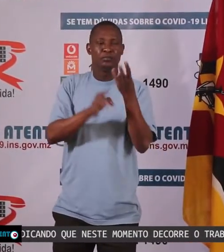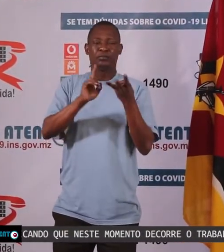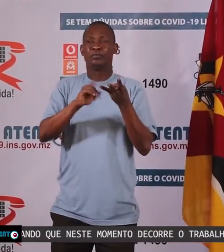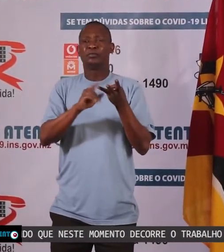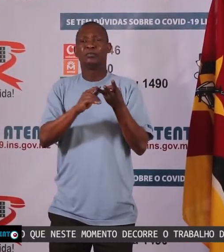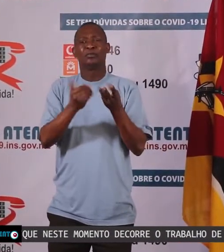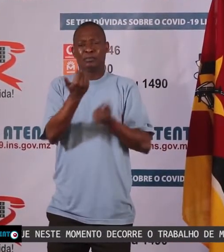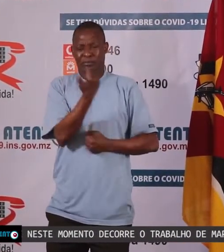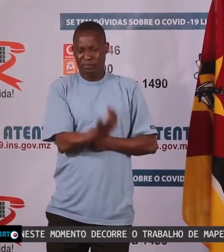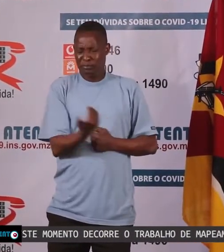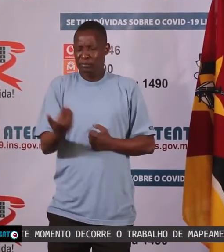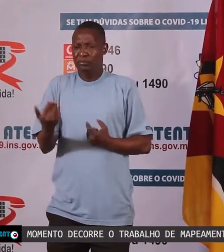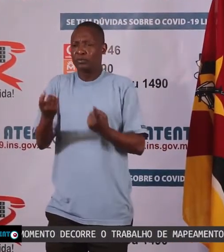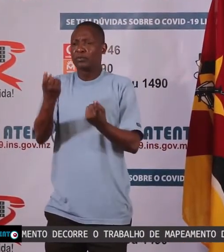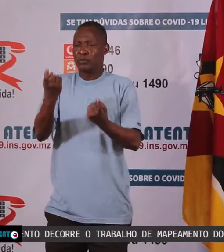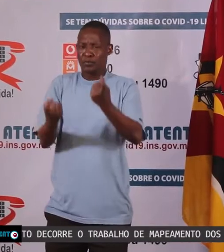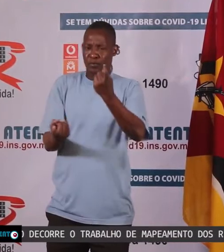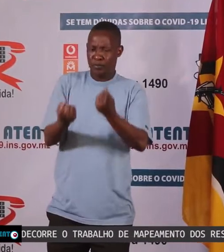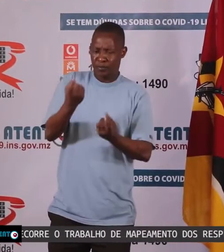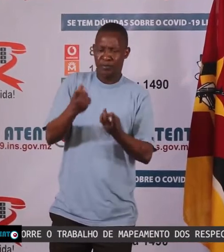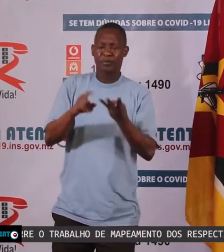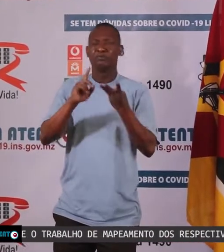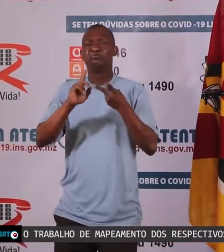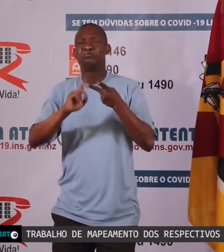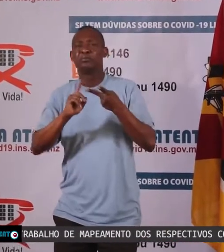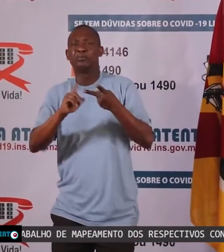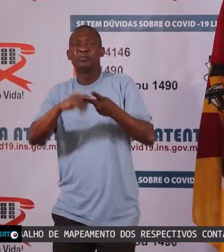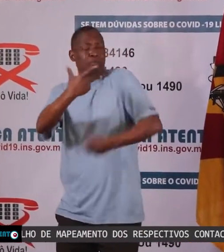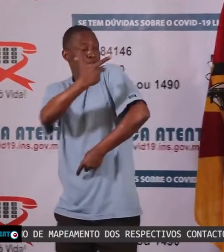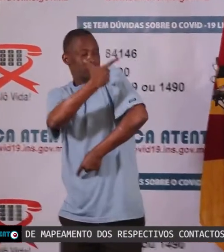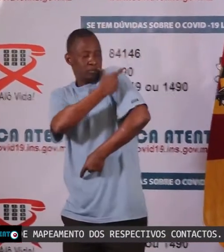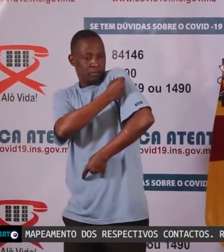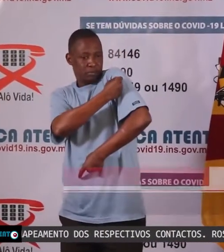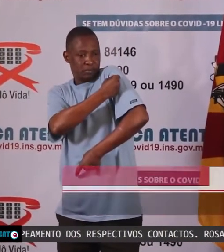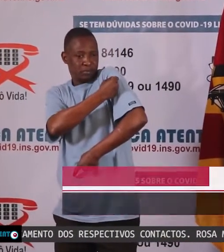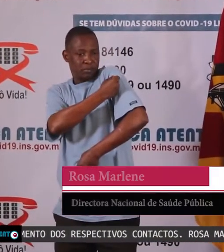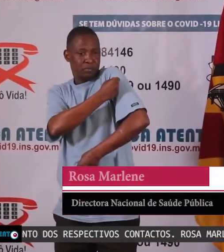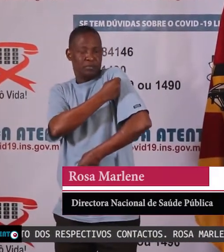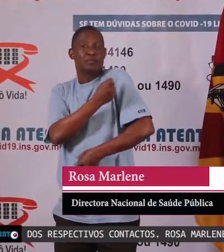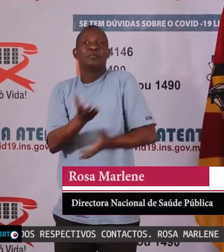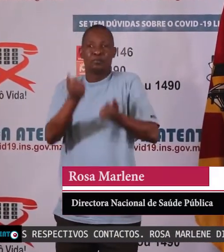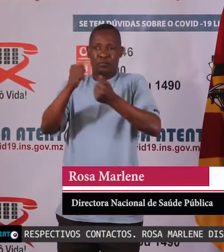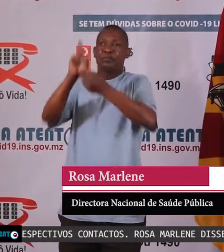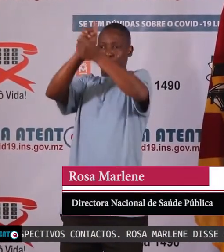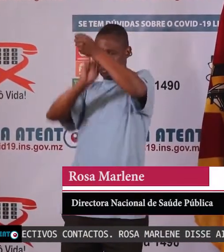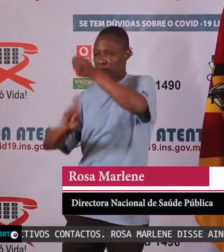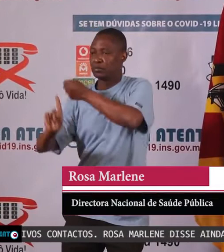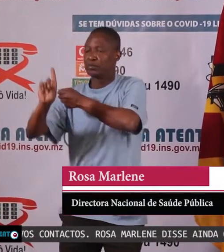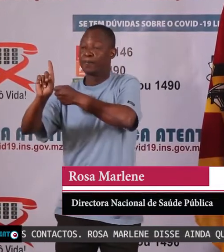vacinação, etc, etc. Quando assim isso acontecer, tem que se usar sempre a